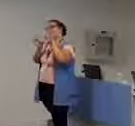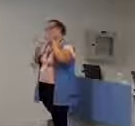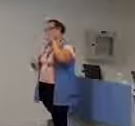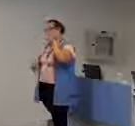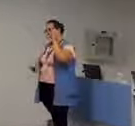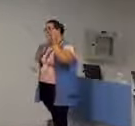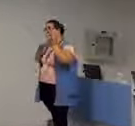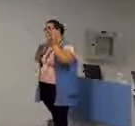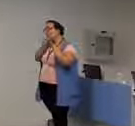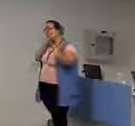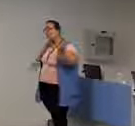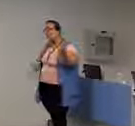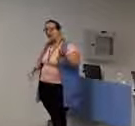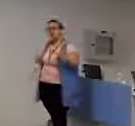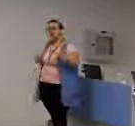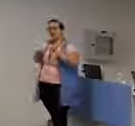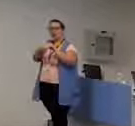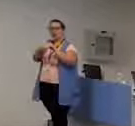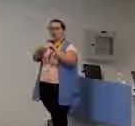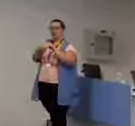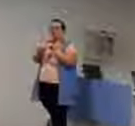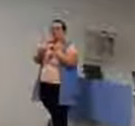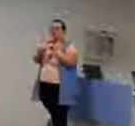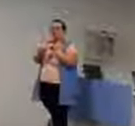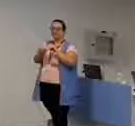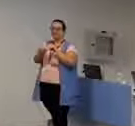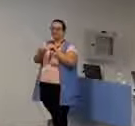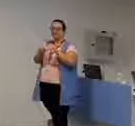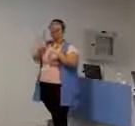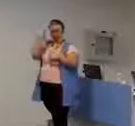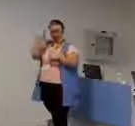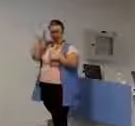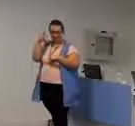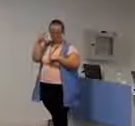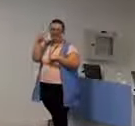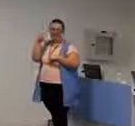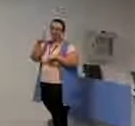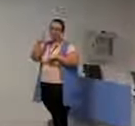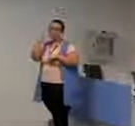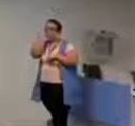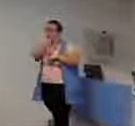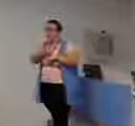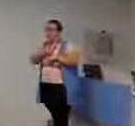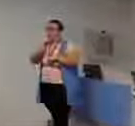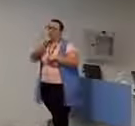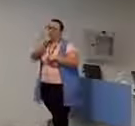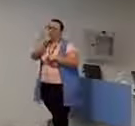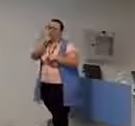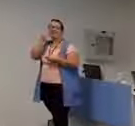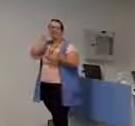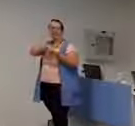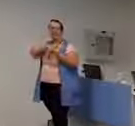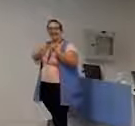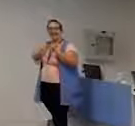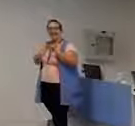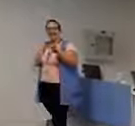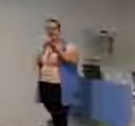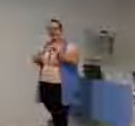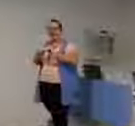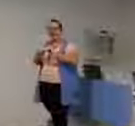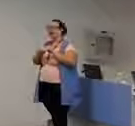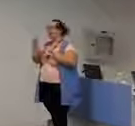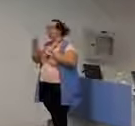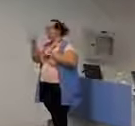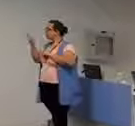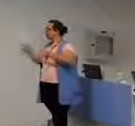primeira parte dela. É uma palestra de um pouco mais de 2 horas, que a gente vai adaptar um pouquinho. Okay? Numa outra oportunidade vai se ater